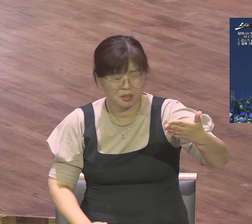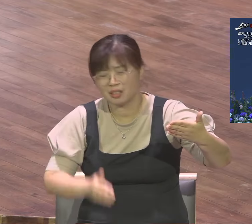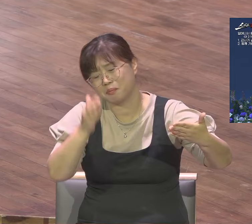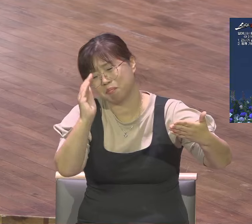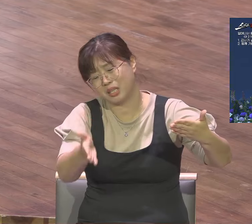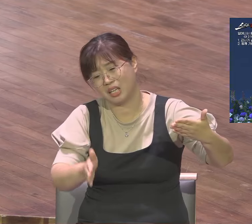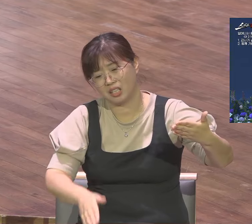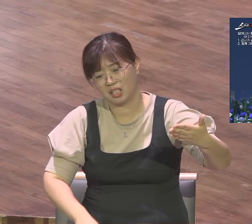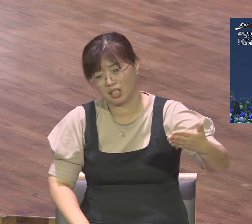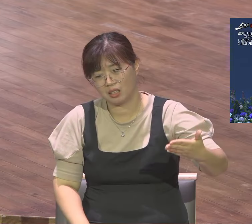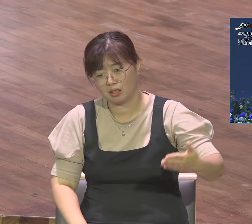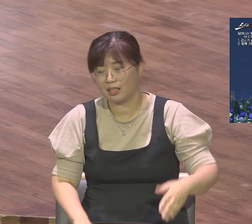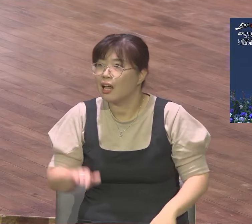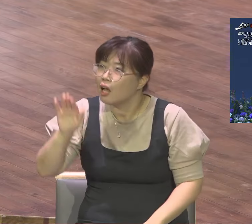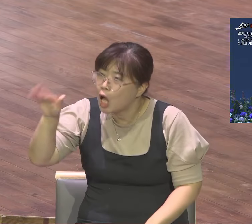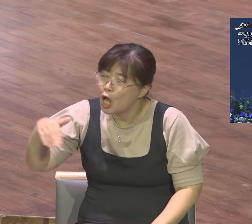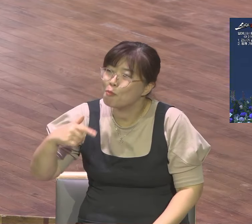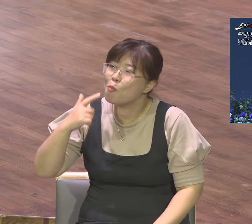위한다고 하면서